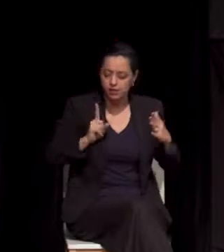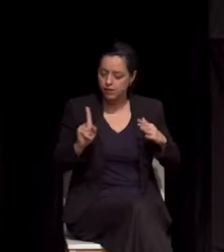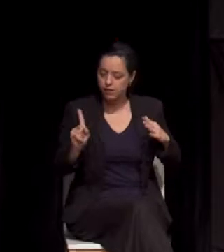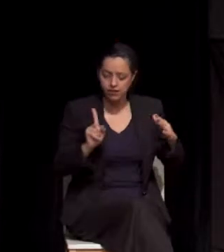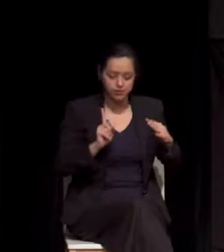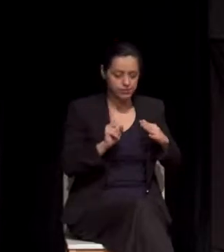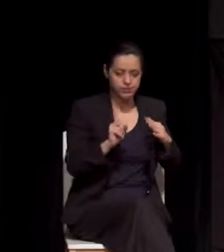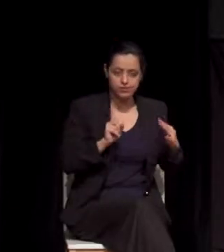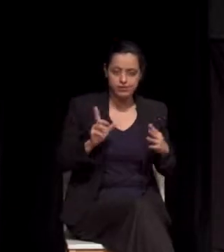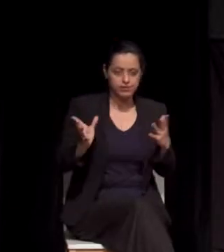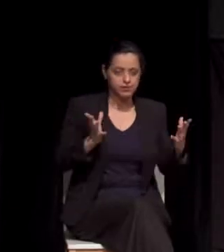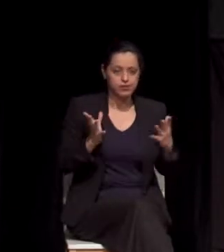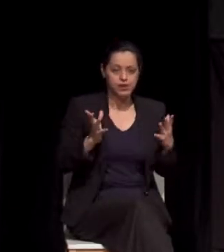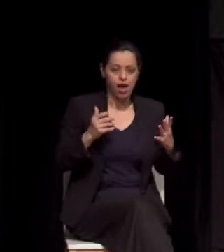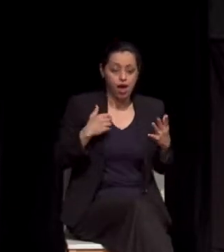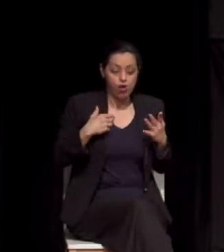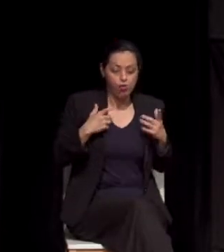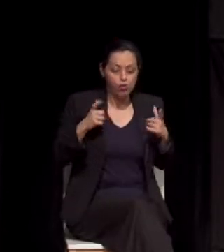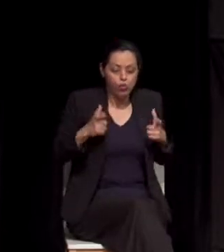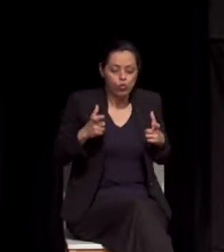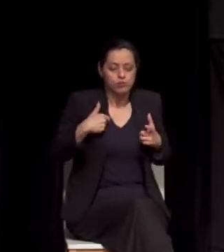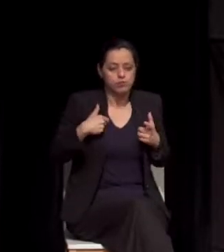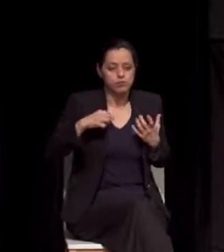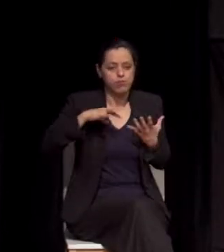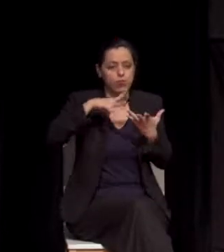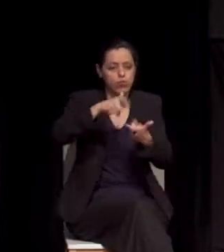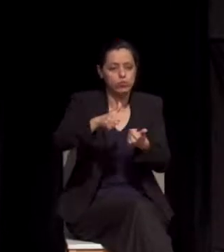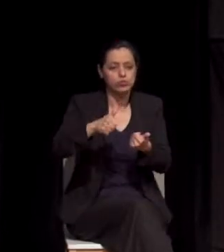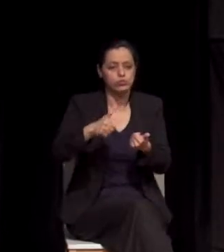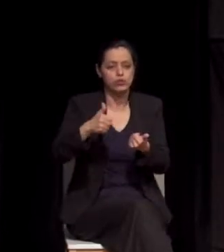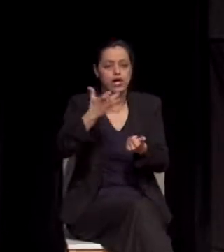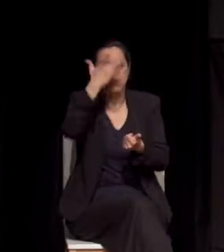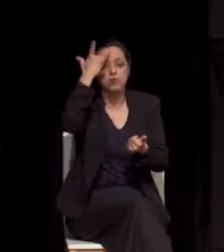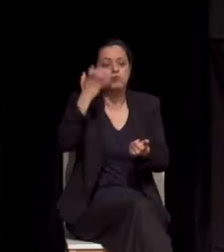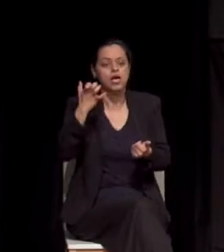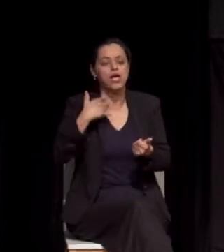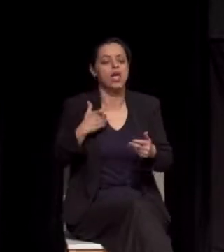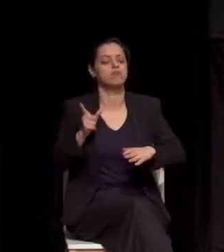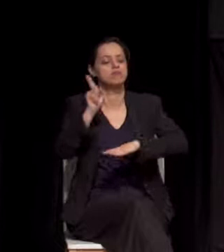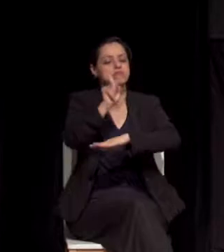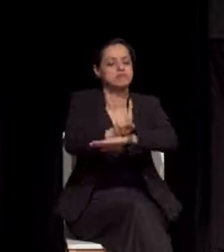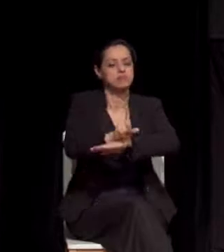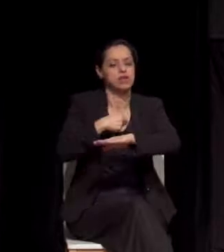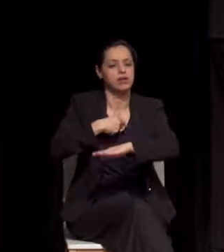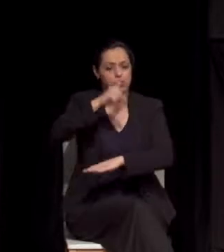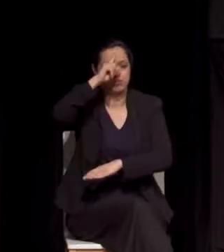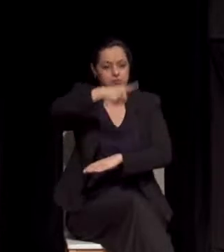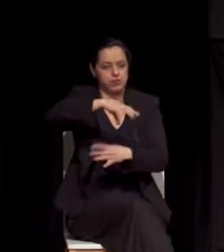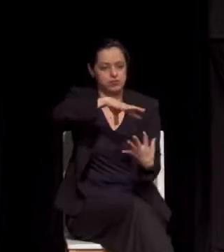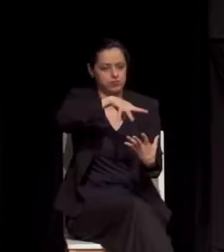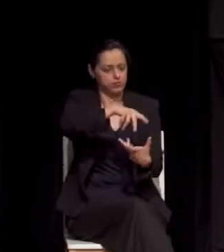colocar no mundo como dirigente do mundo. A gente